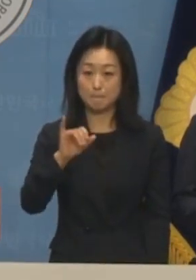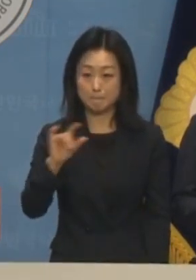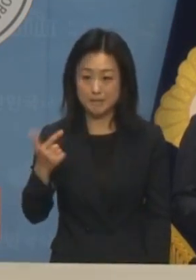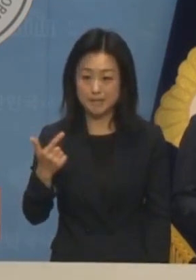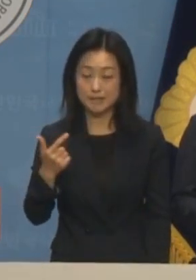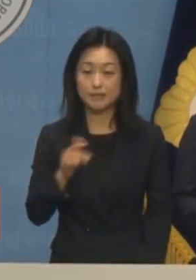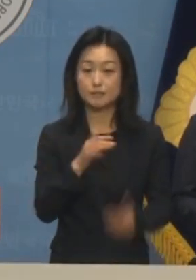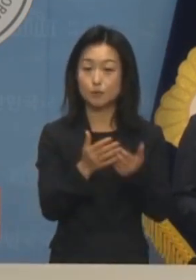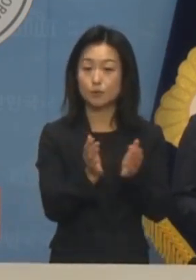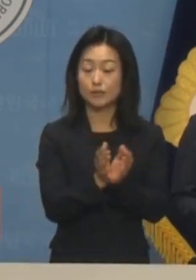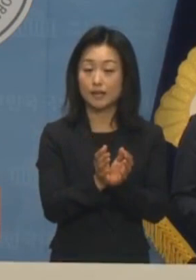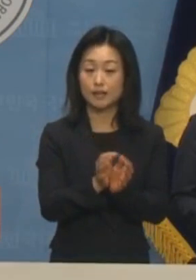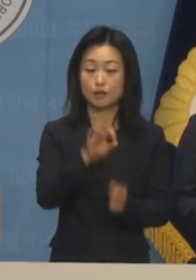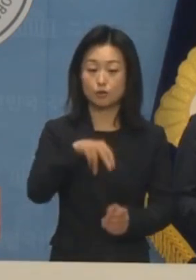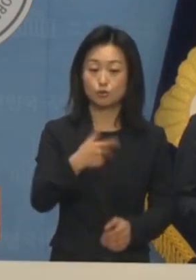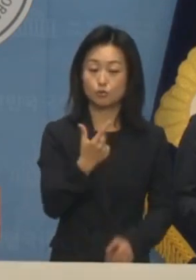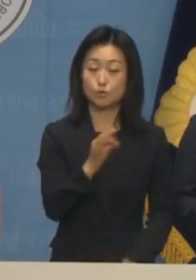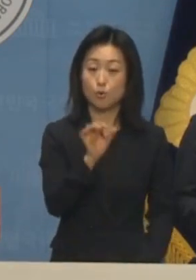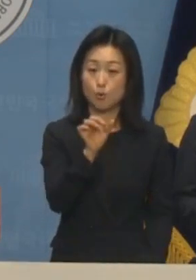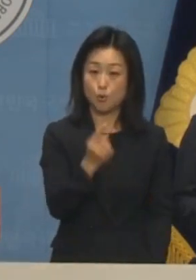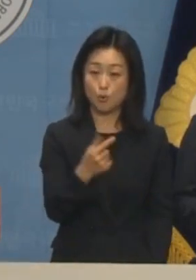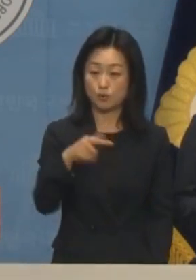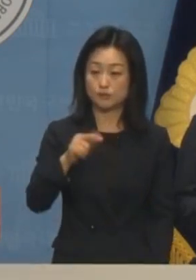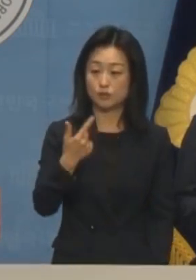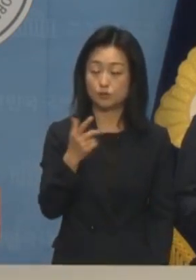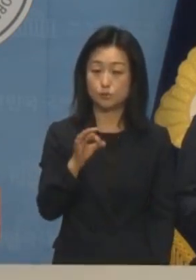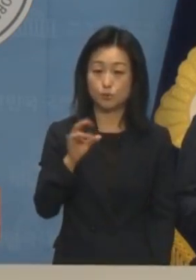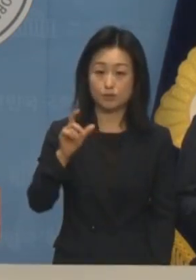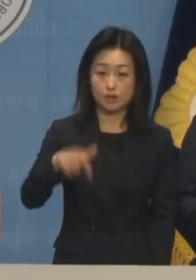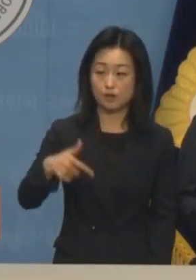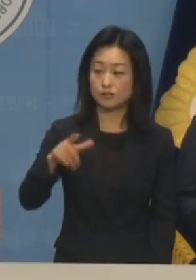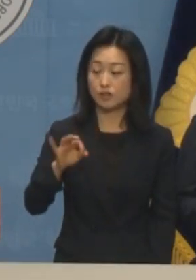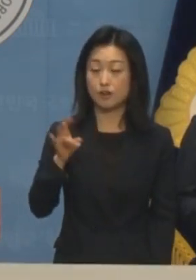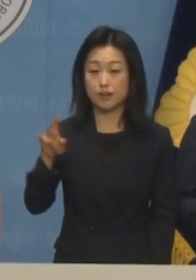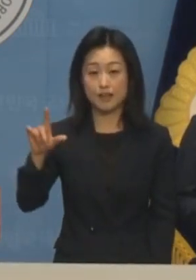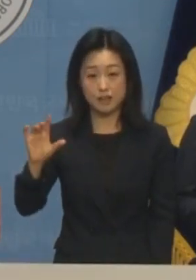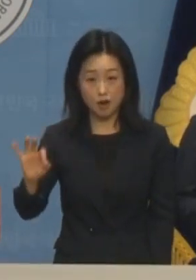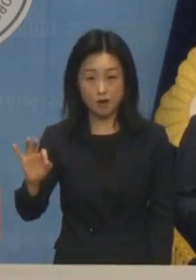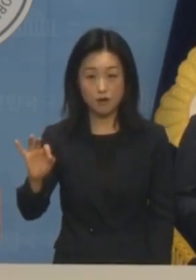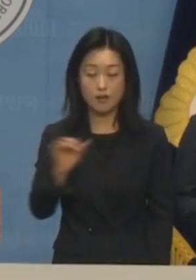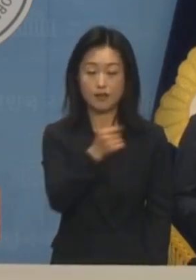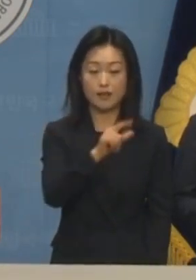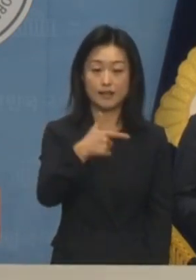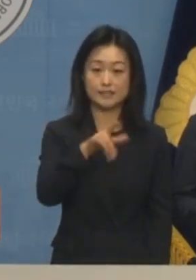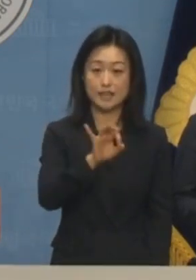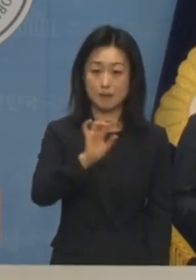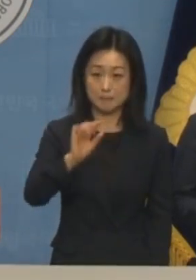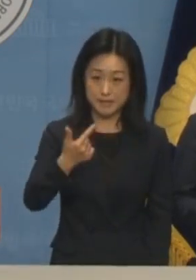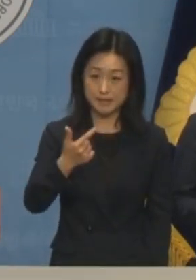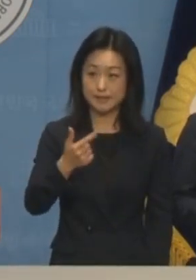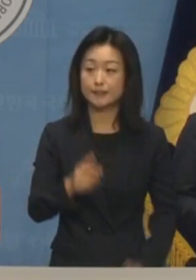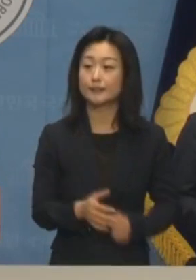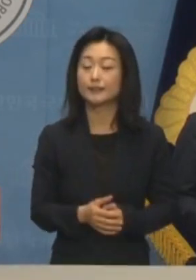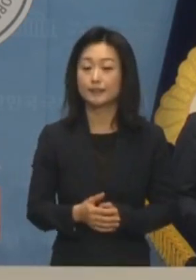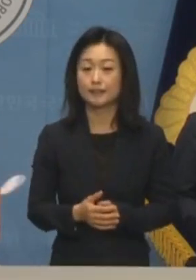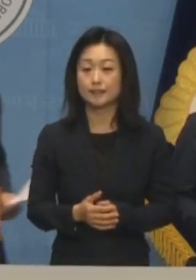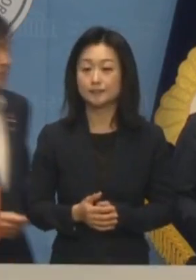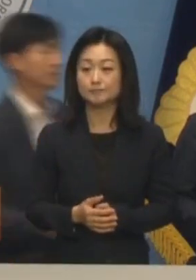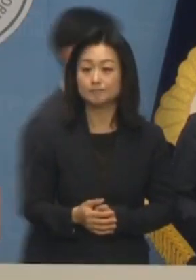진보당 국회의원 윤종호, 전종덕, 정혜경, 사회민주당 국회의원 한창민, 일동.